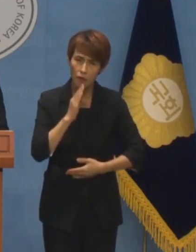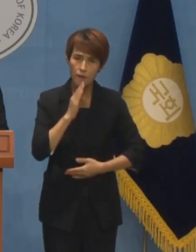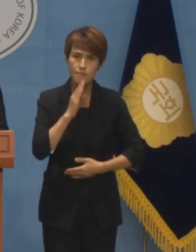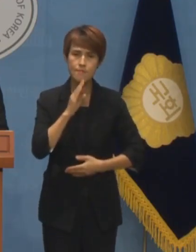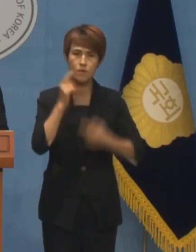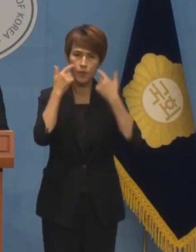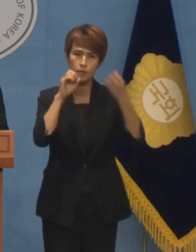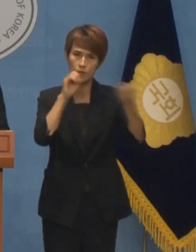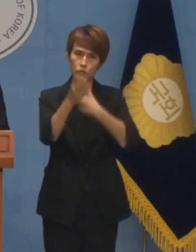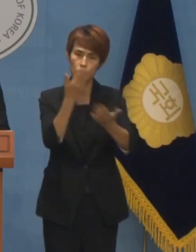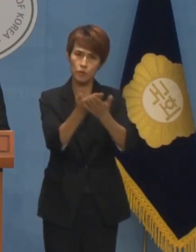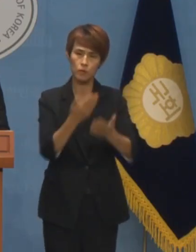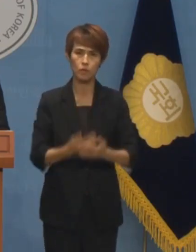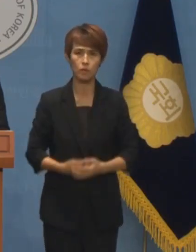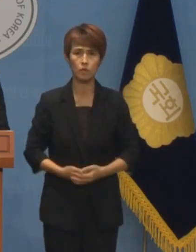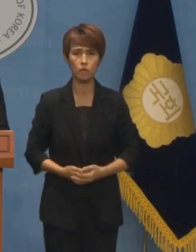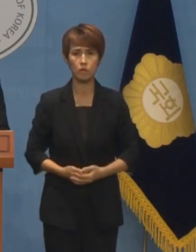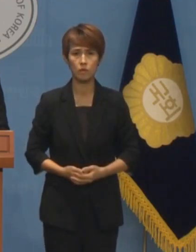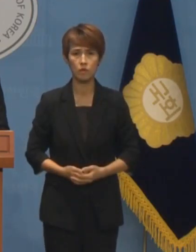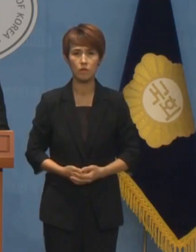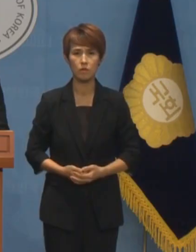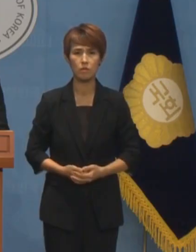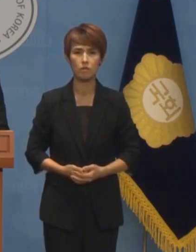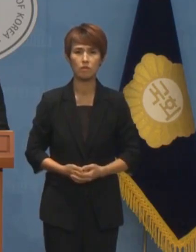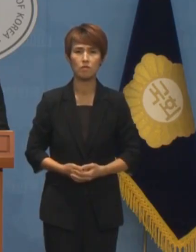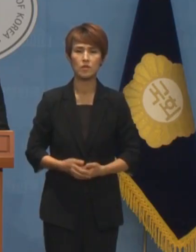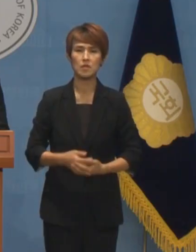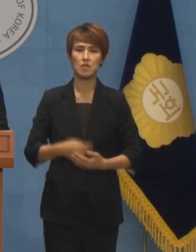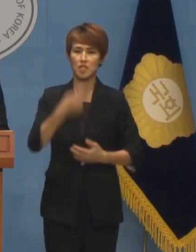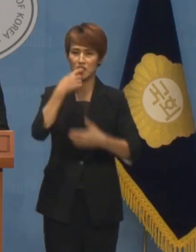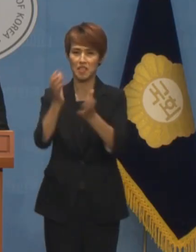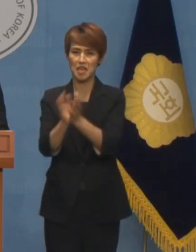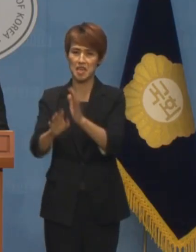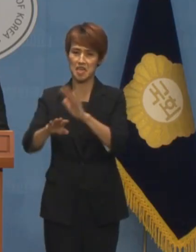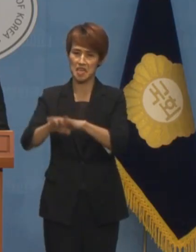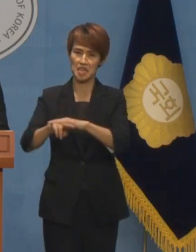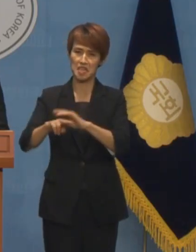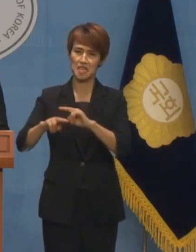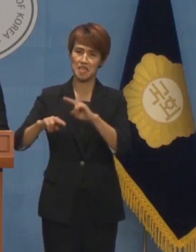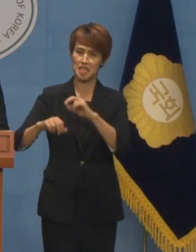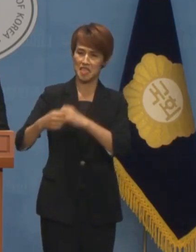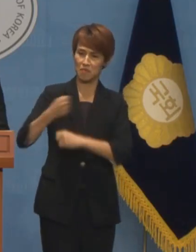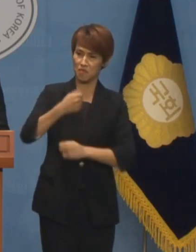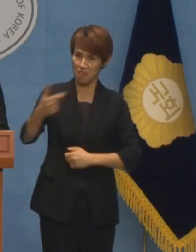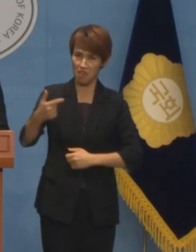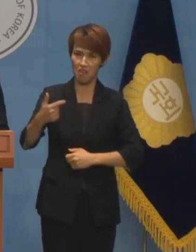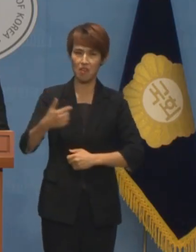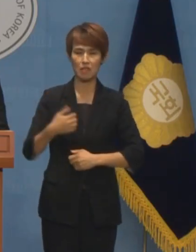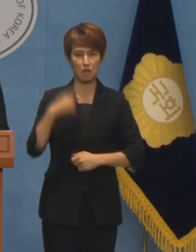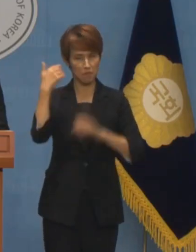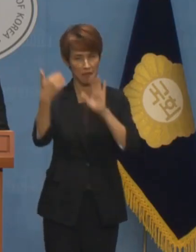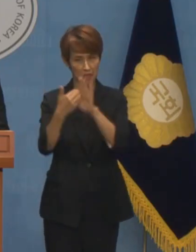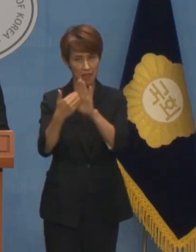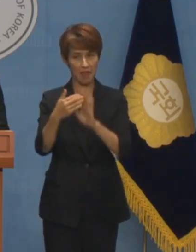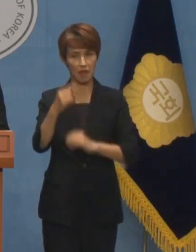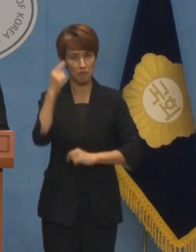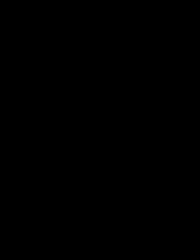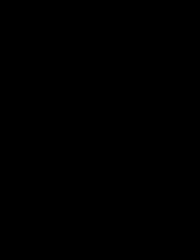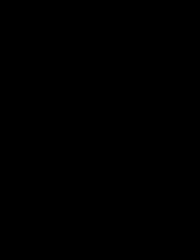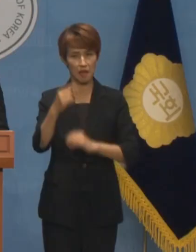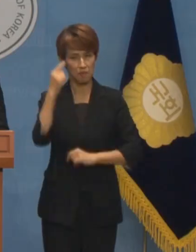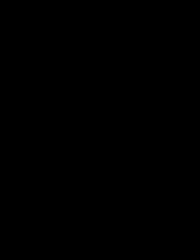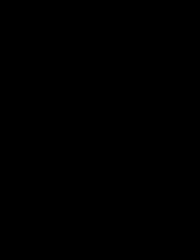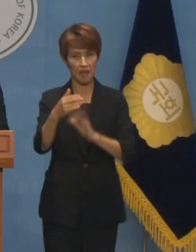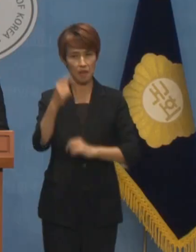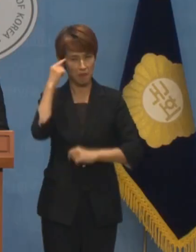답하십시오. 어차피 여소야대 국회에서 야당이 반대할 테니 못 먹는 감 찔러나 보는 식으로 마구잡이